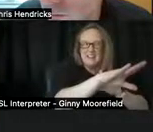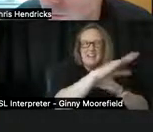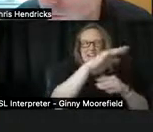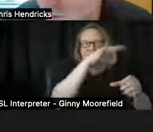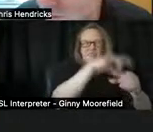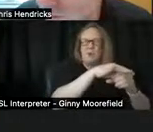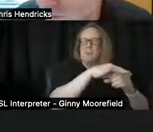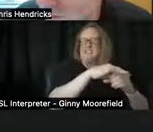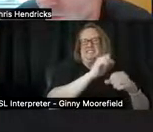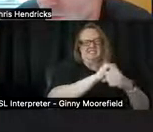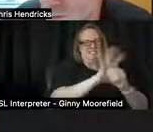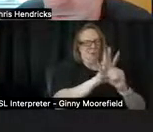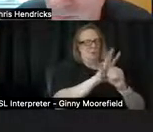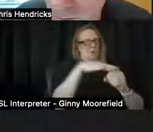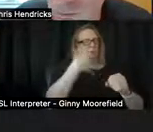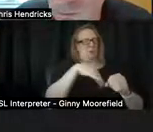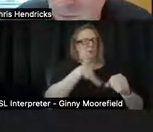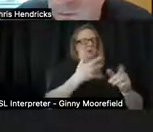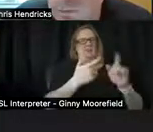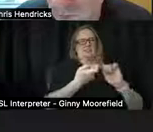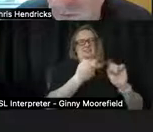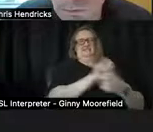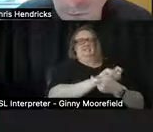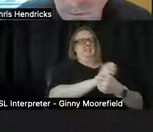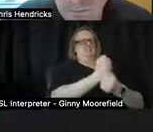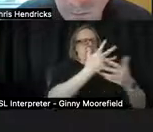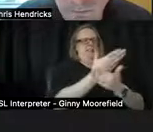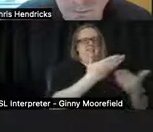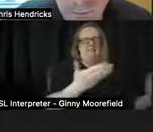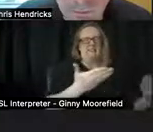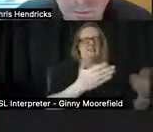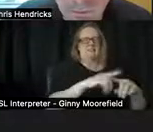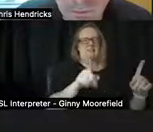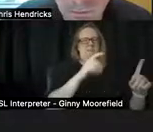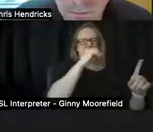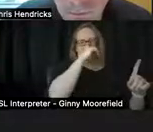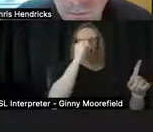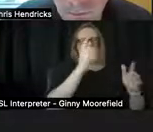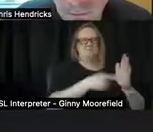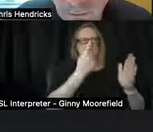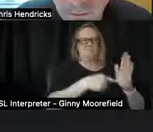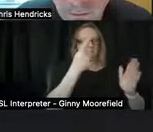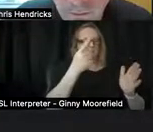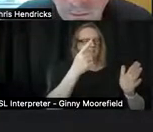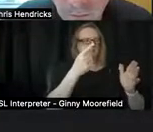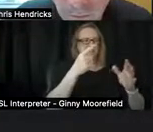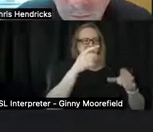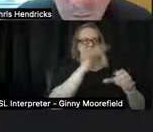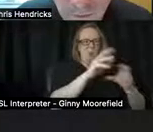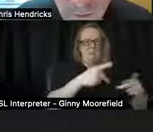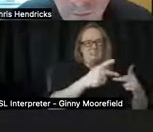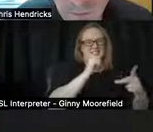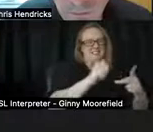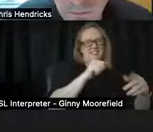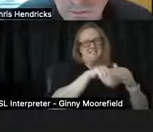entrar en la zona para votar Kobe 19 posiblemente ha cambiado muchas cosas no no solamente eso sino que también hay muchos lugares donde uno va a